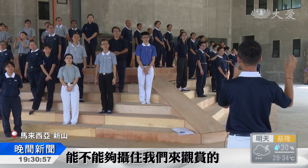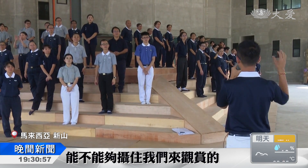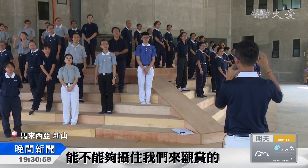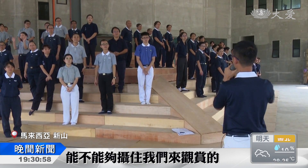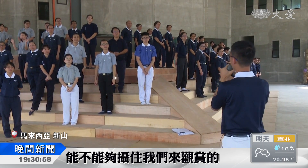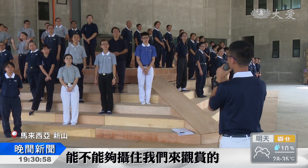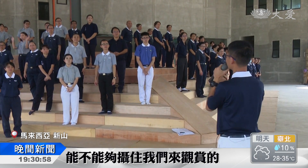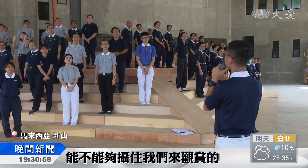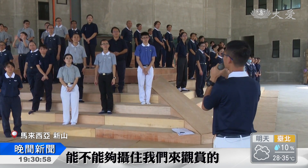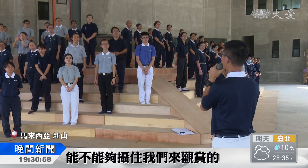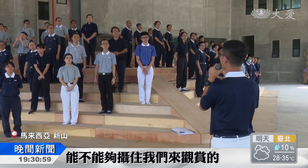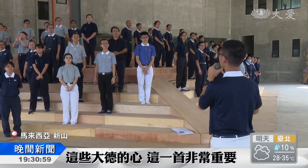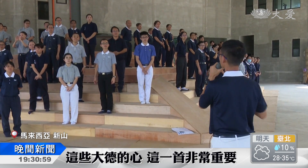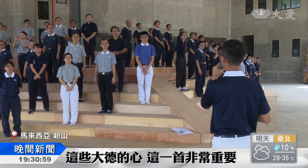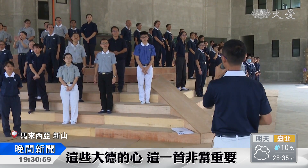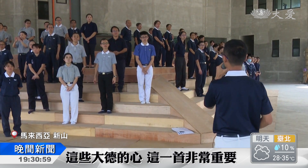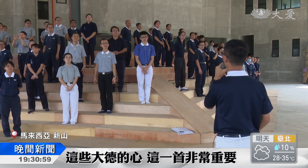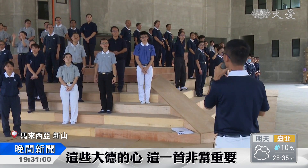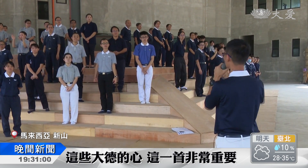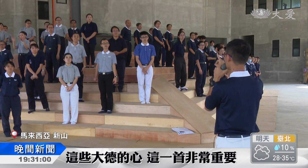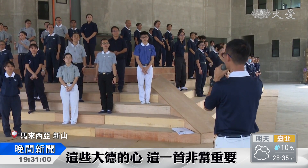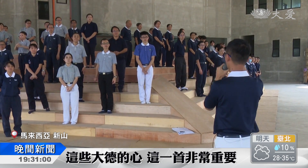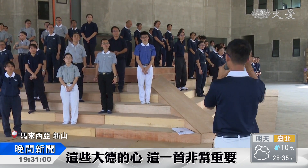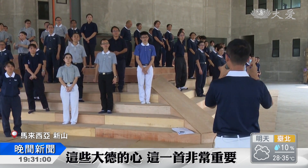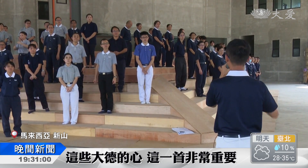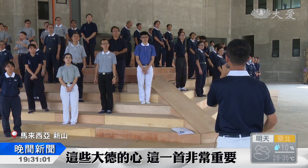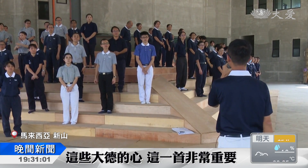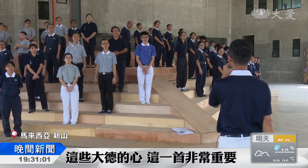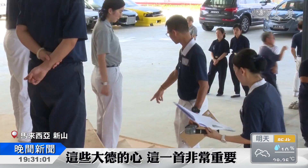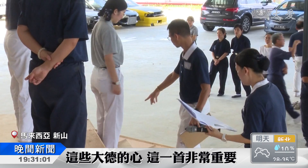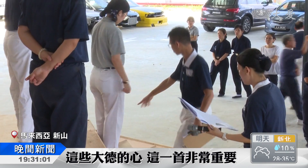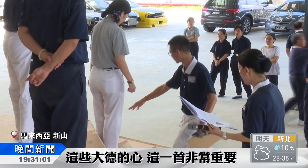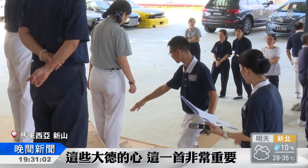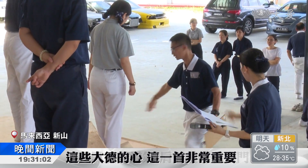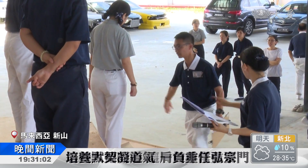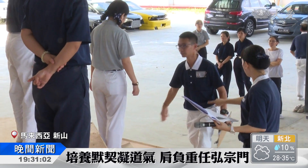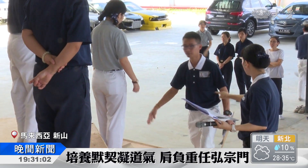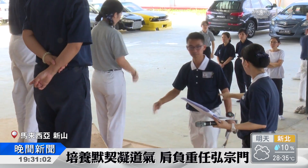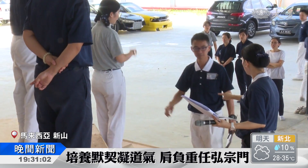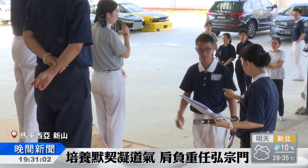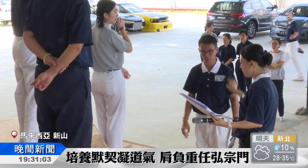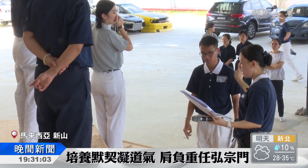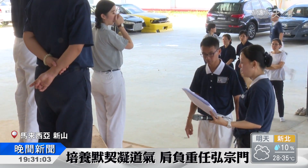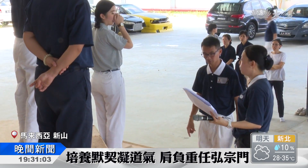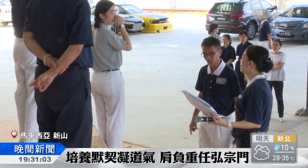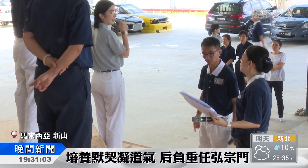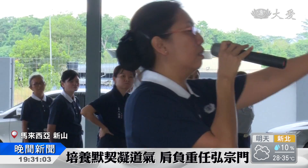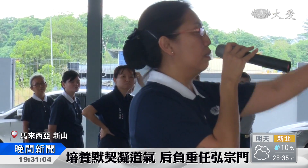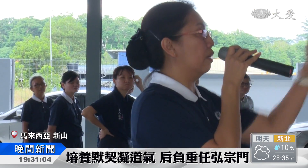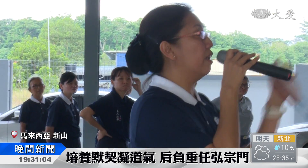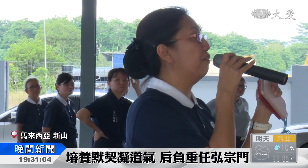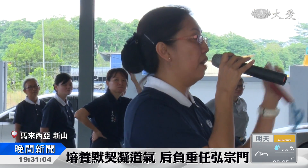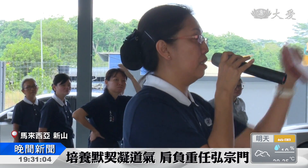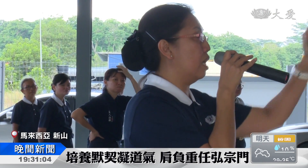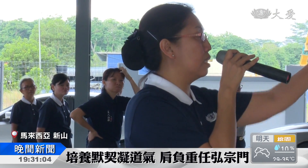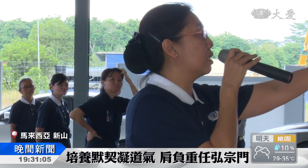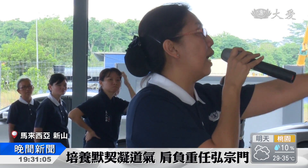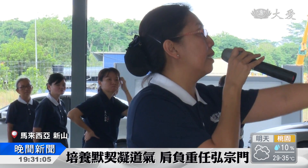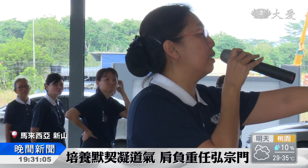觀賞的這些大德的心這一首非常重要參與精湘演藝的志工們來自各行各業要集合